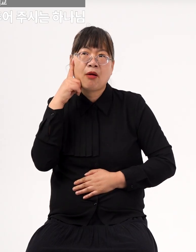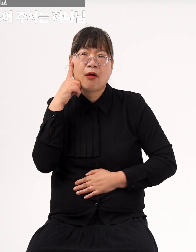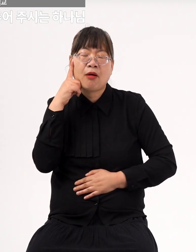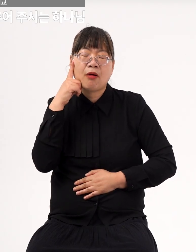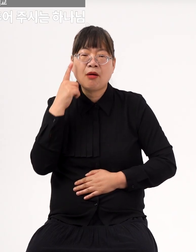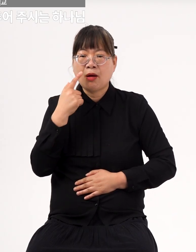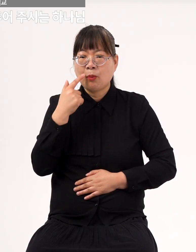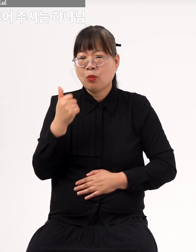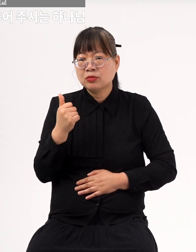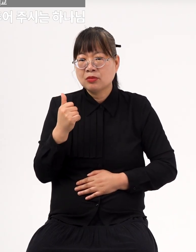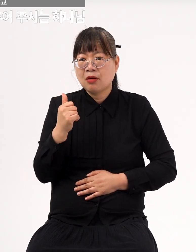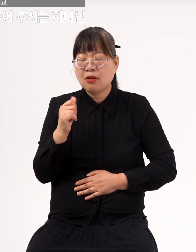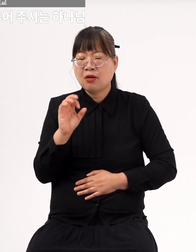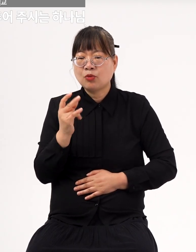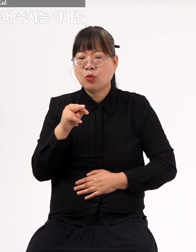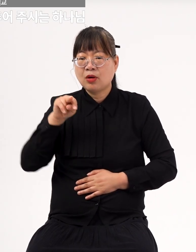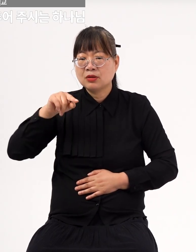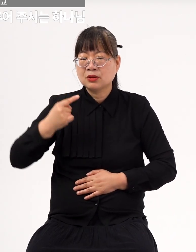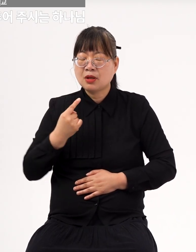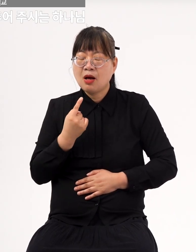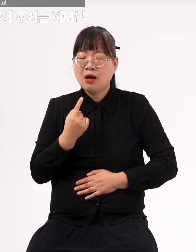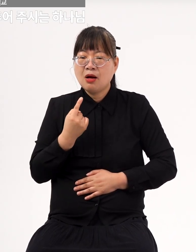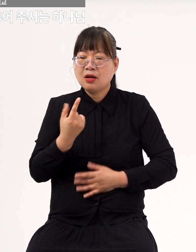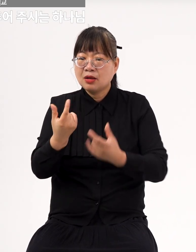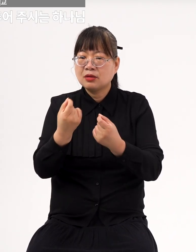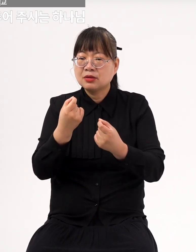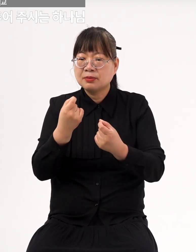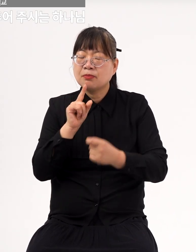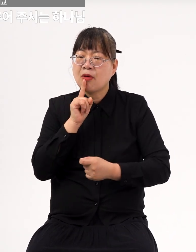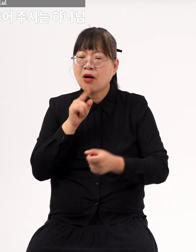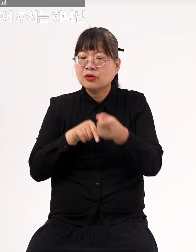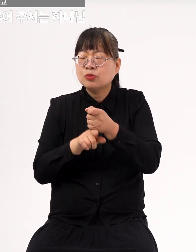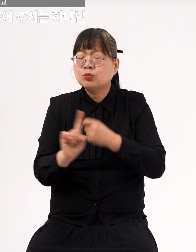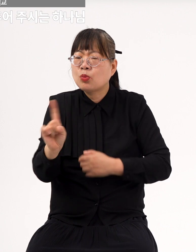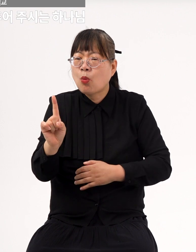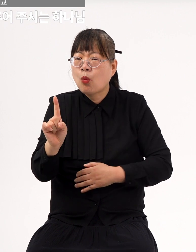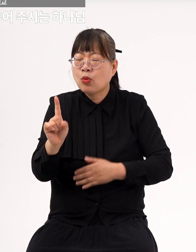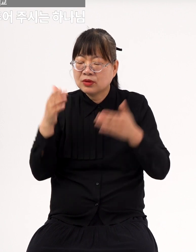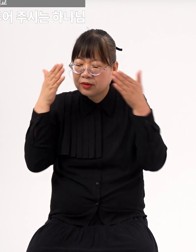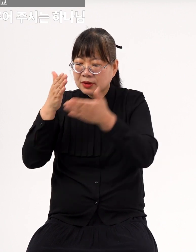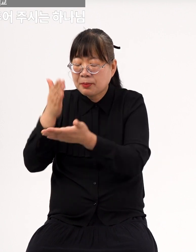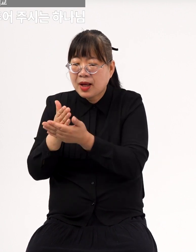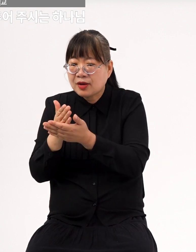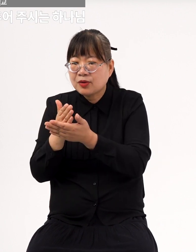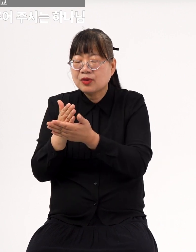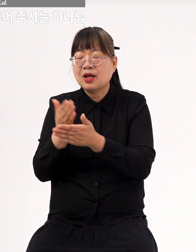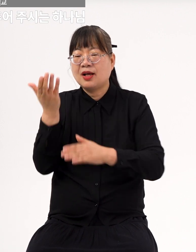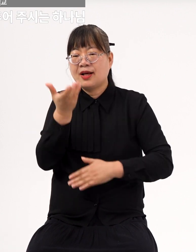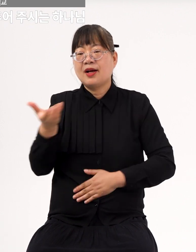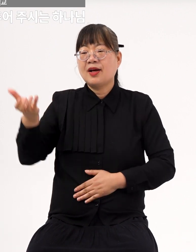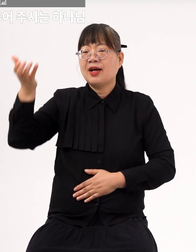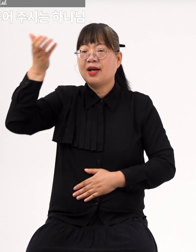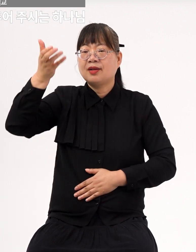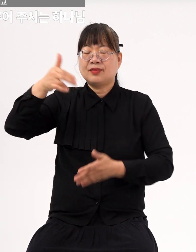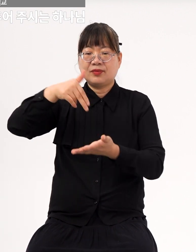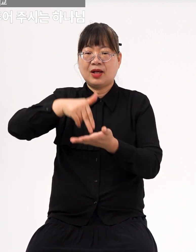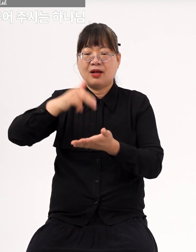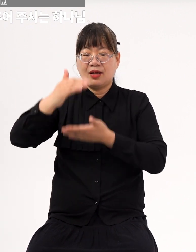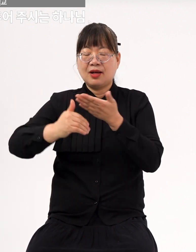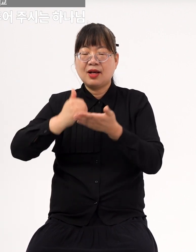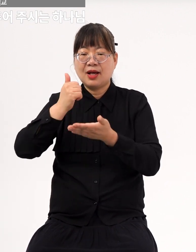그 아버지가 여기에 몰두할 것이 아니라 한 단계 높은 차원에서